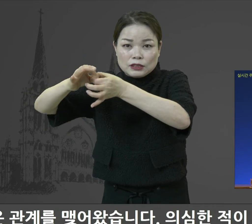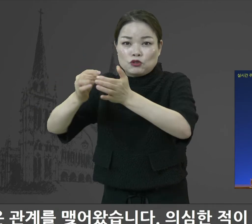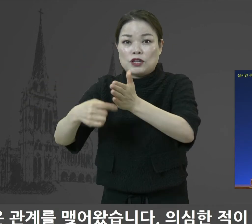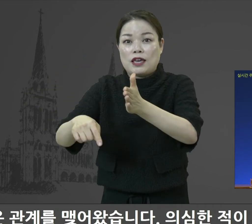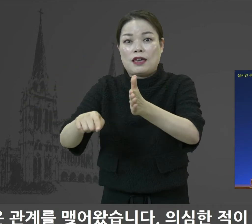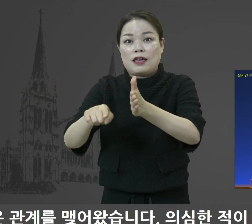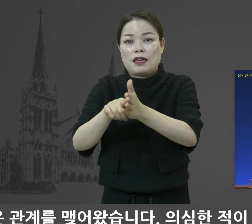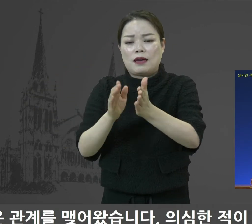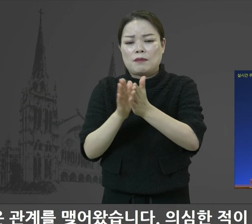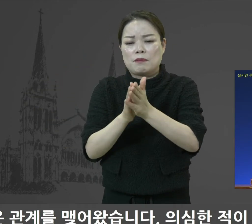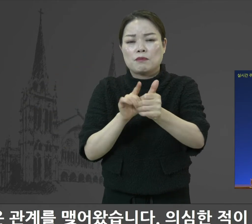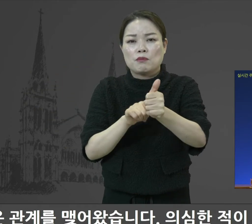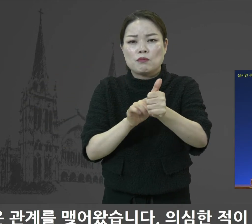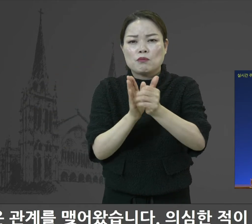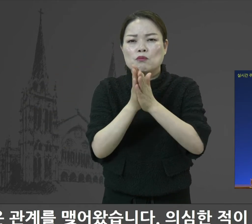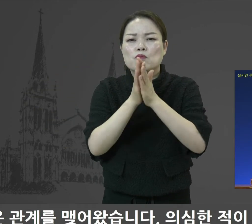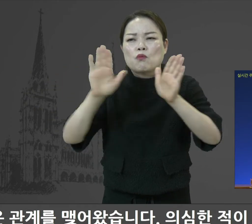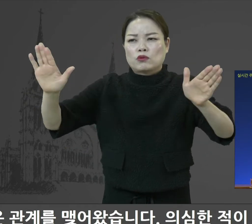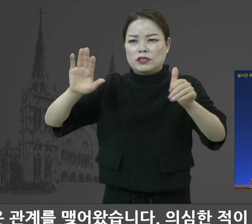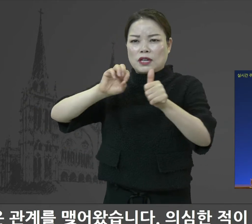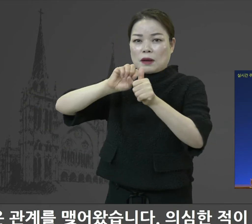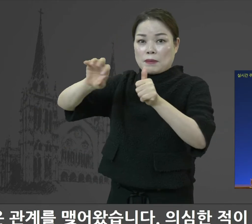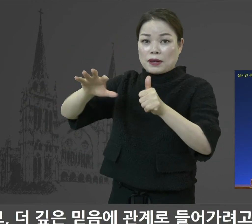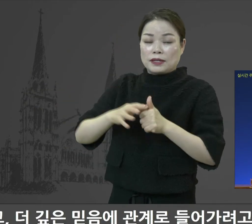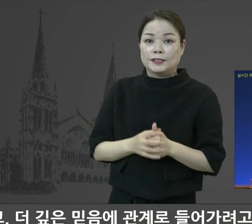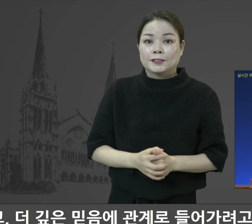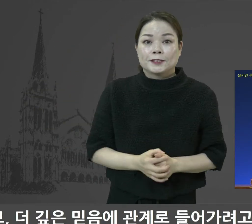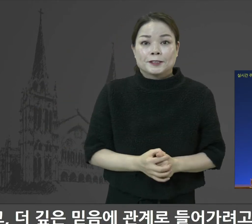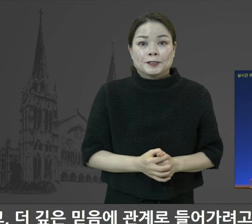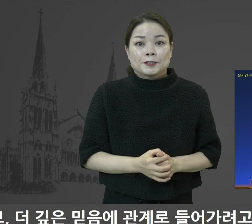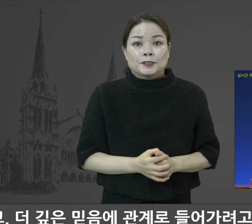여기서 발버둥치는 모습이 나옵니다. 자, 보세요.